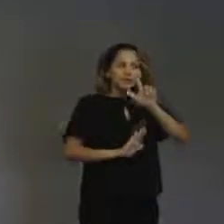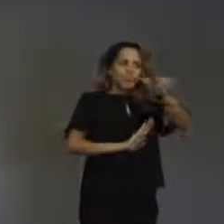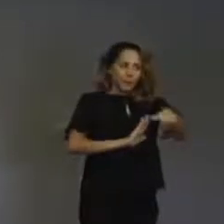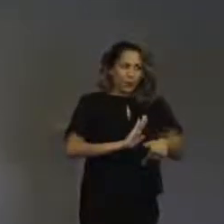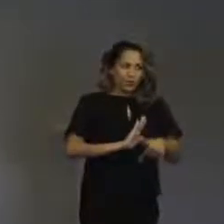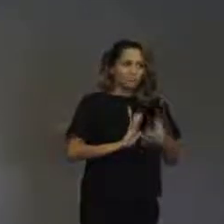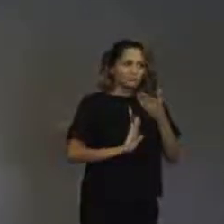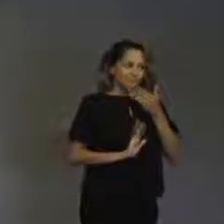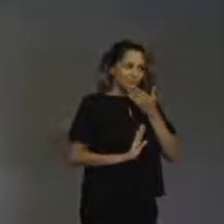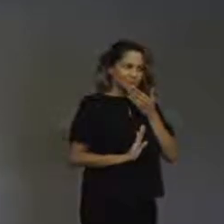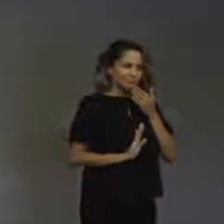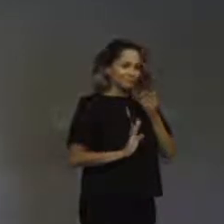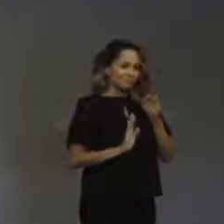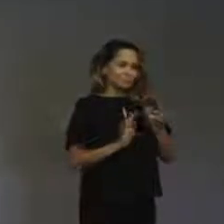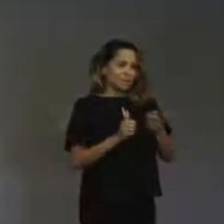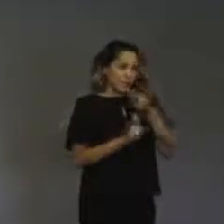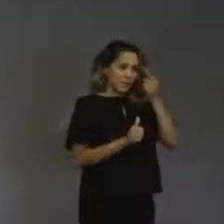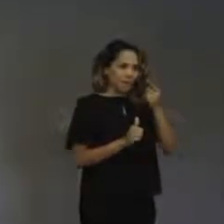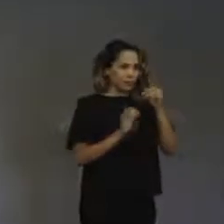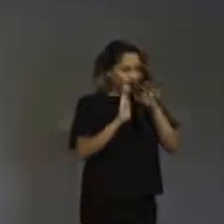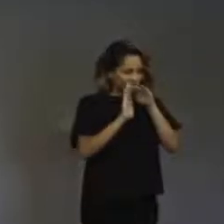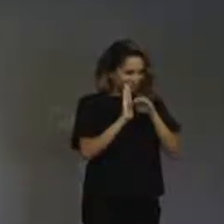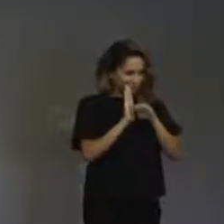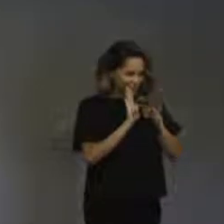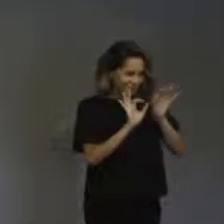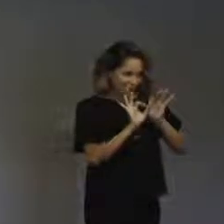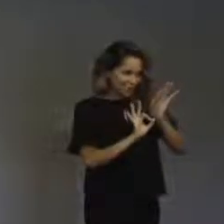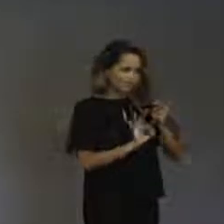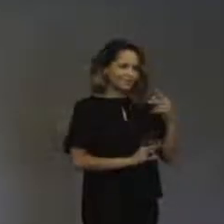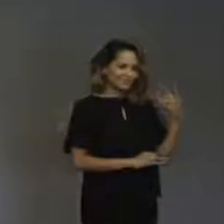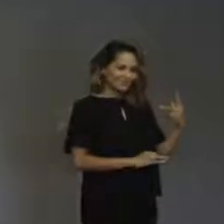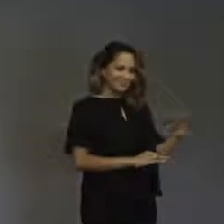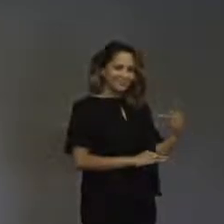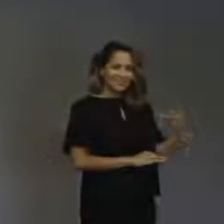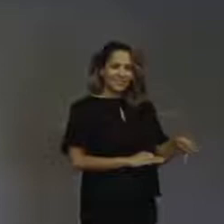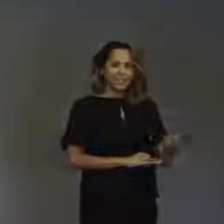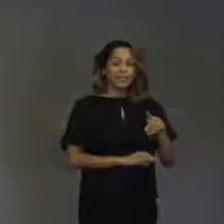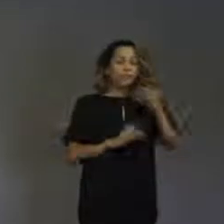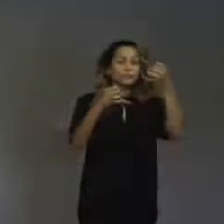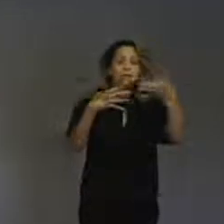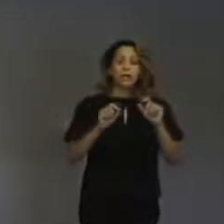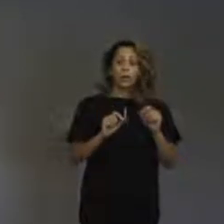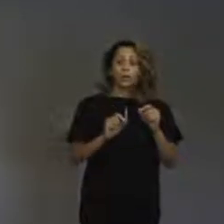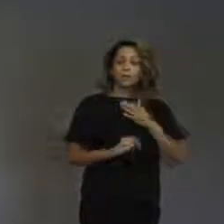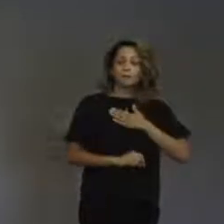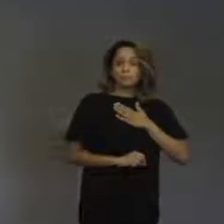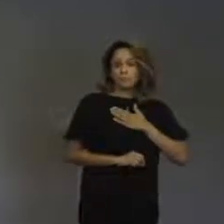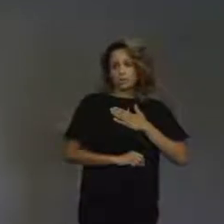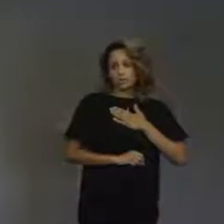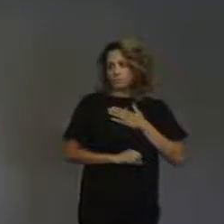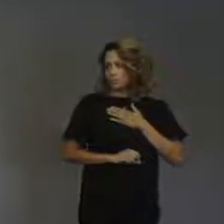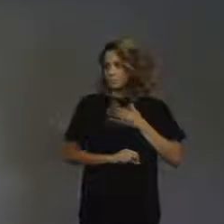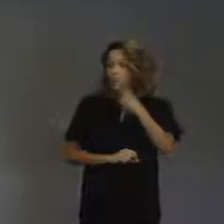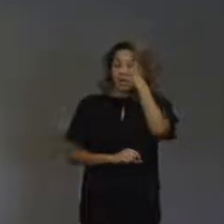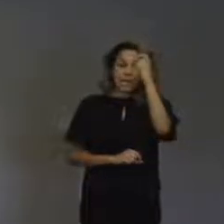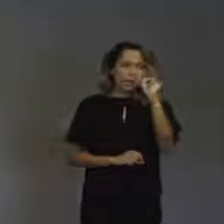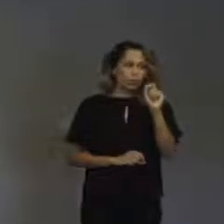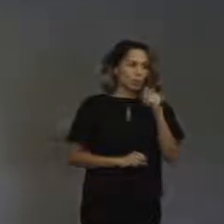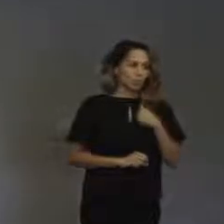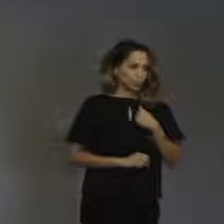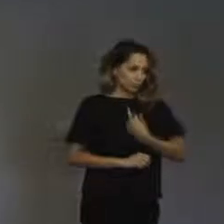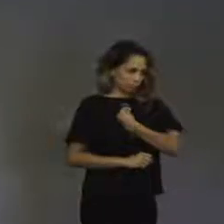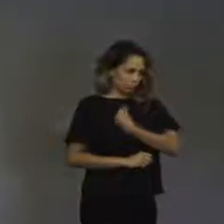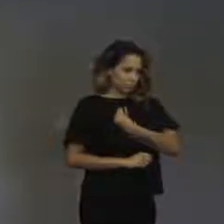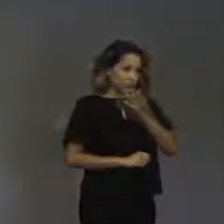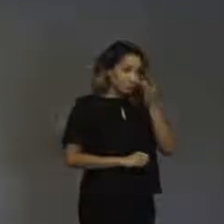da Sabrina, e vou falar dos meus aspectos, né? A ideia era trazer, a minha ideia de eu estar aqui hoje